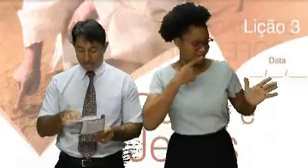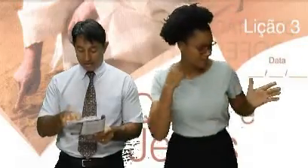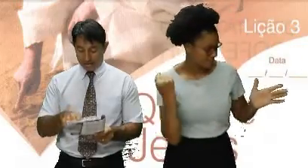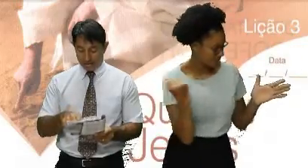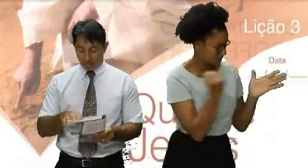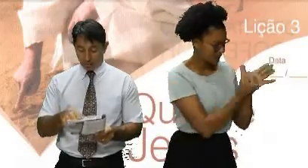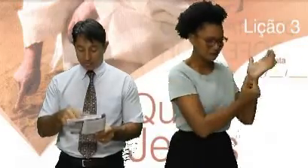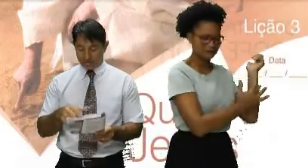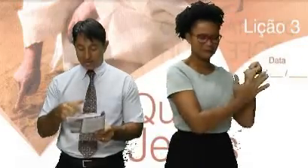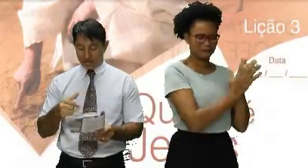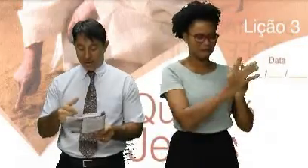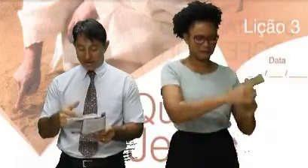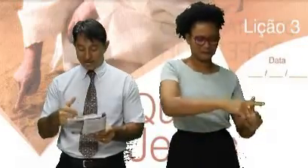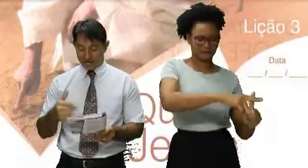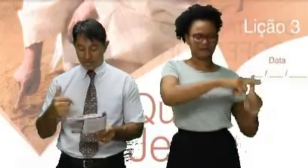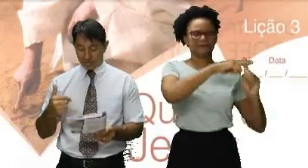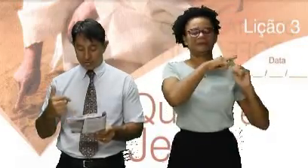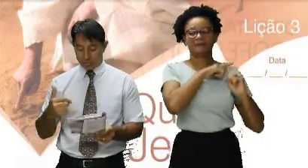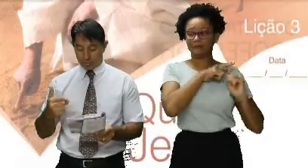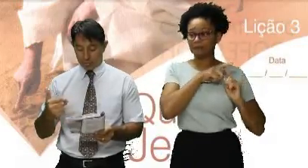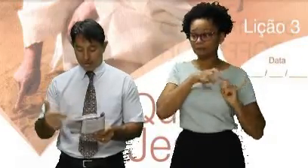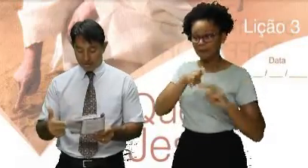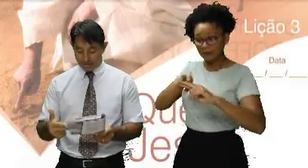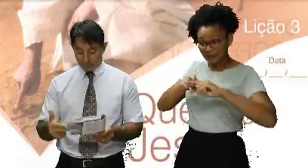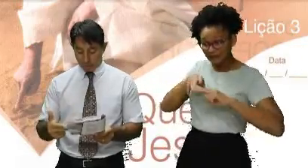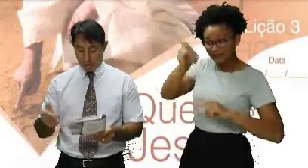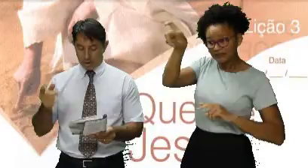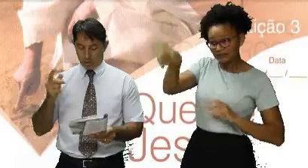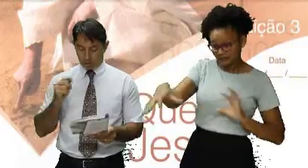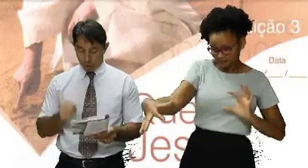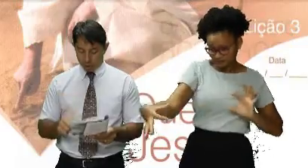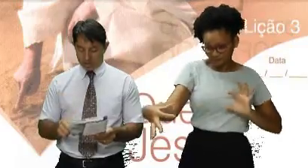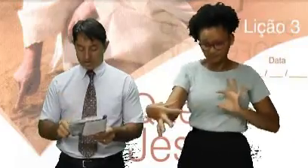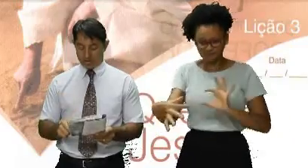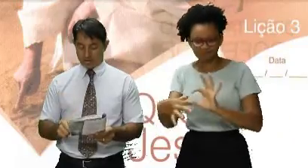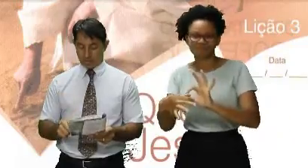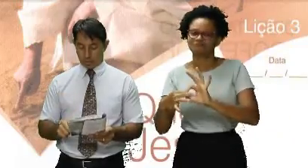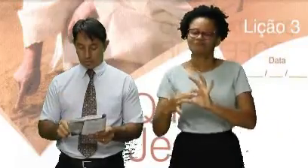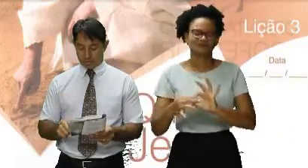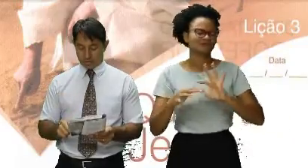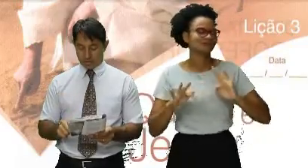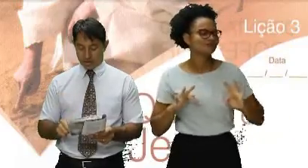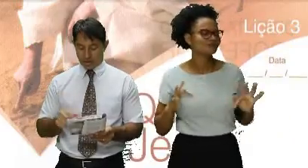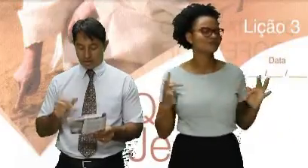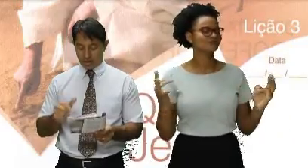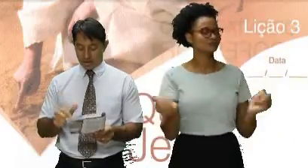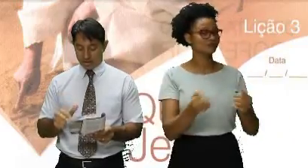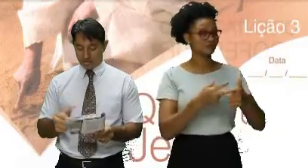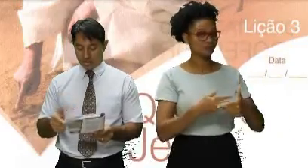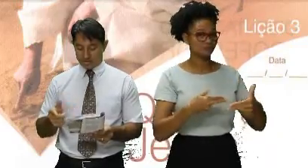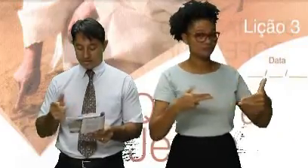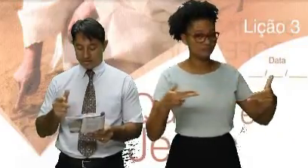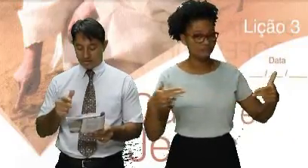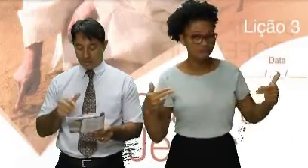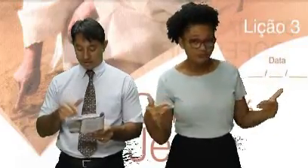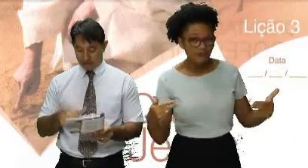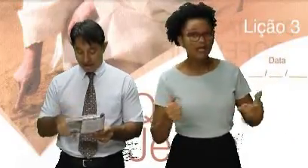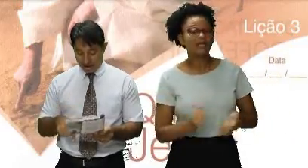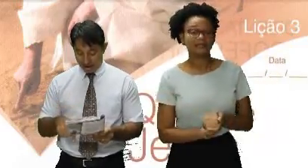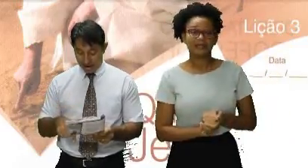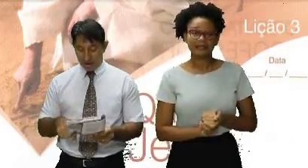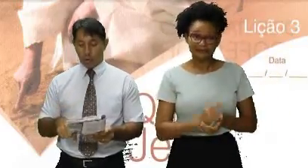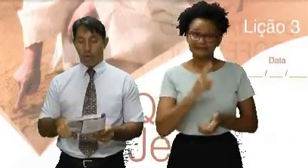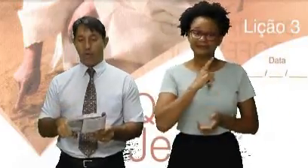meio dele conciliasse consigo mesmo todas as coisas, tanto as que estão